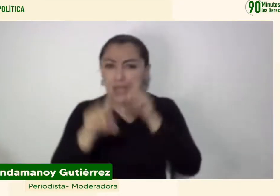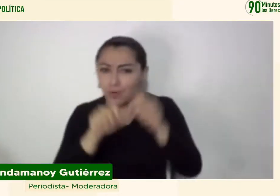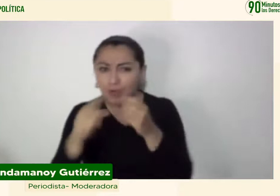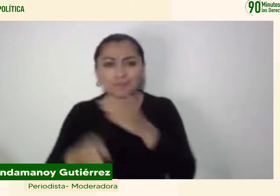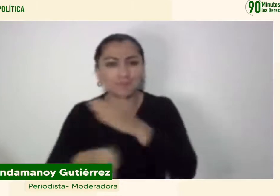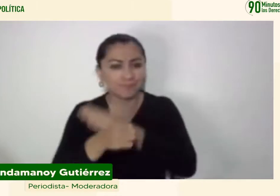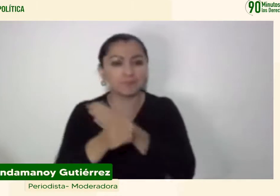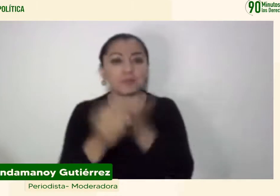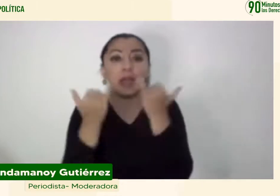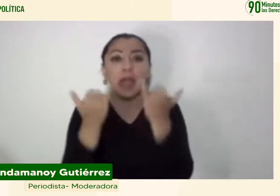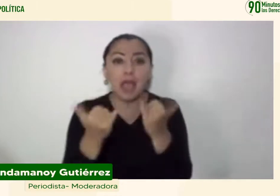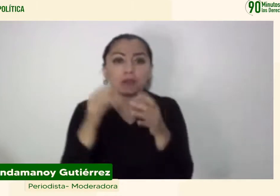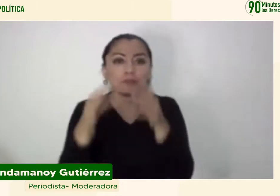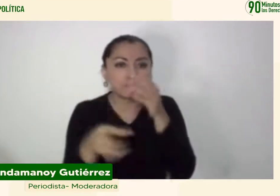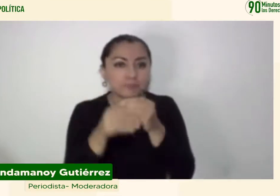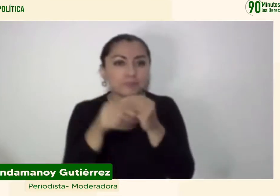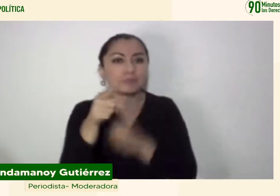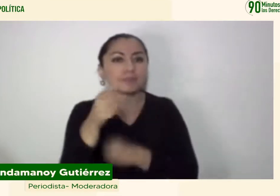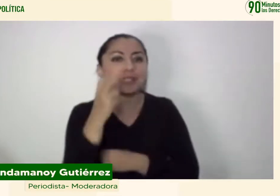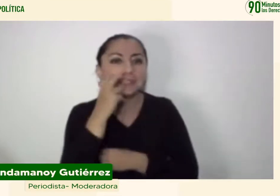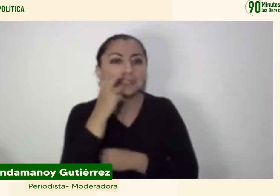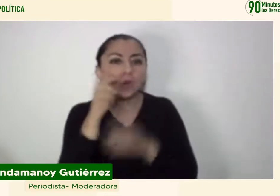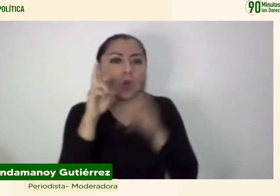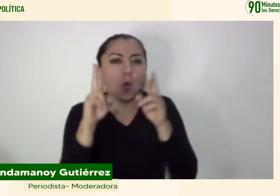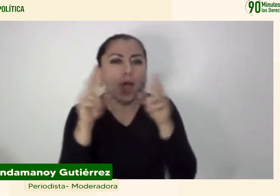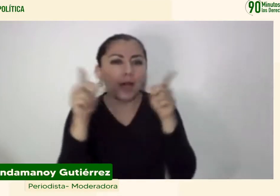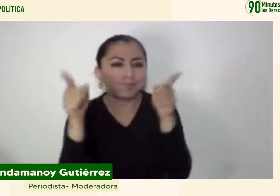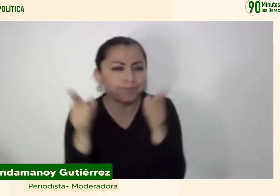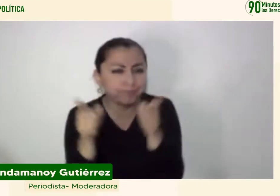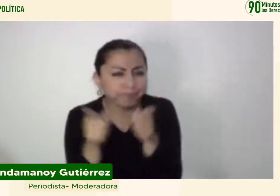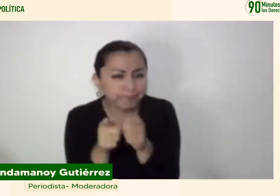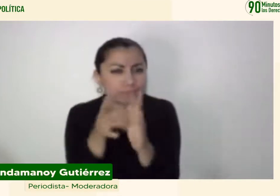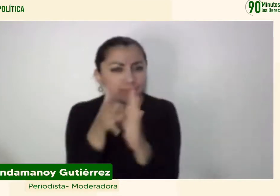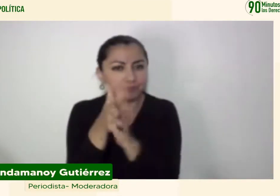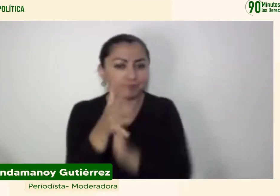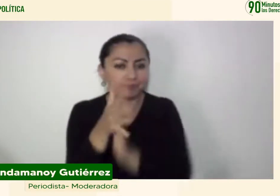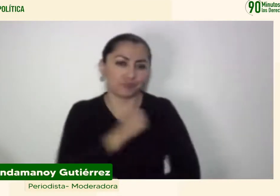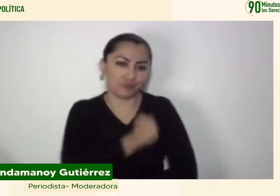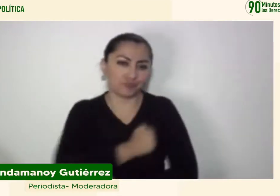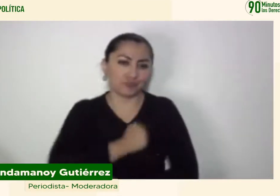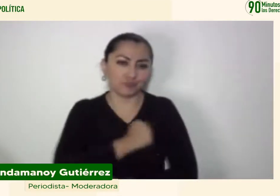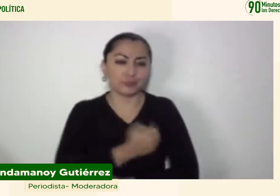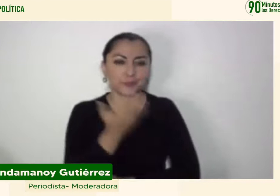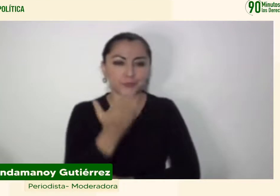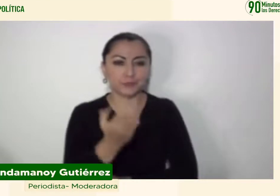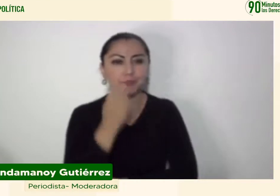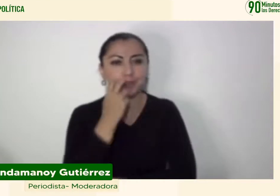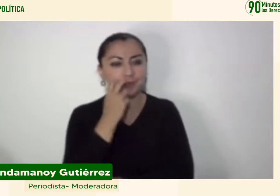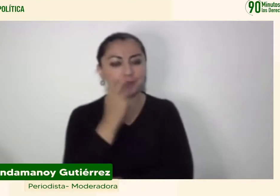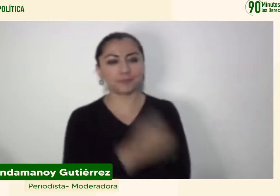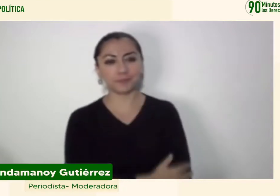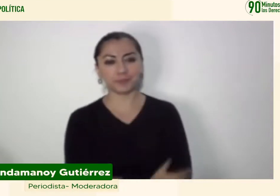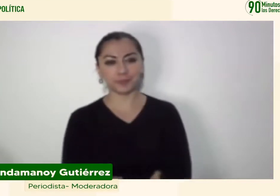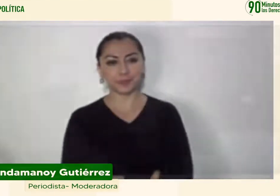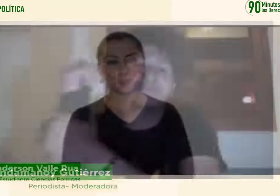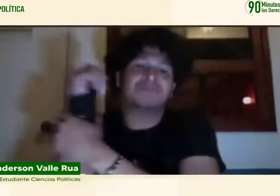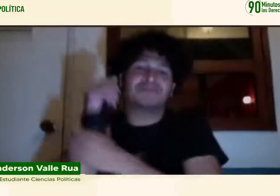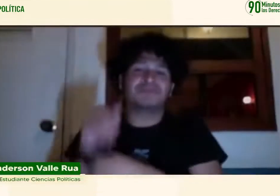personas viendo esta emisión entonces ahora vamos a continuar con anderson